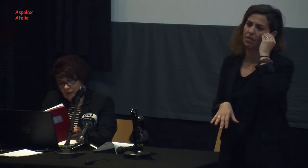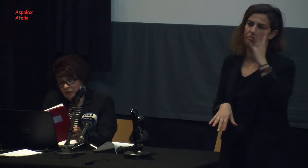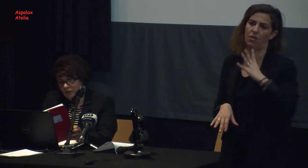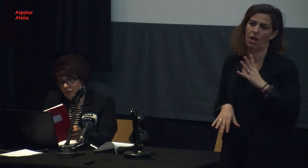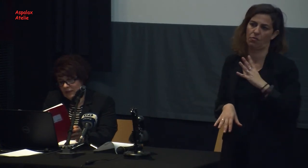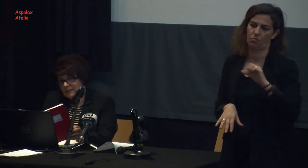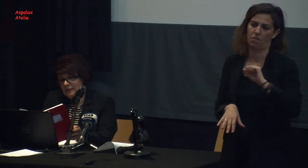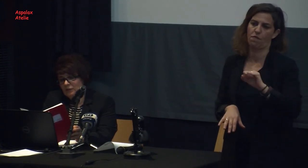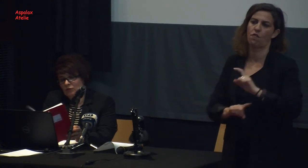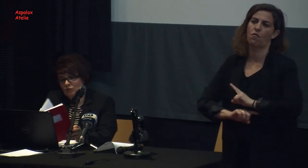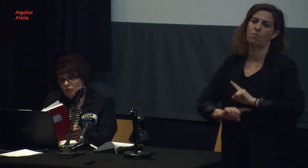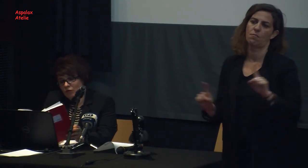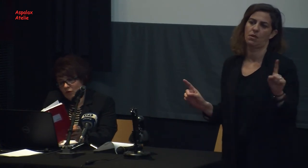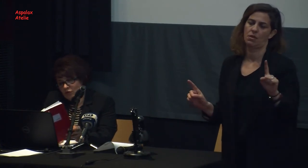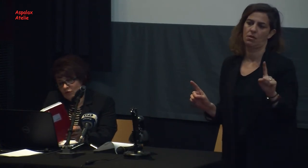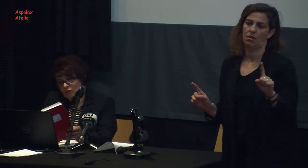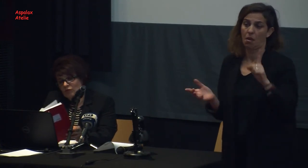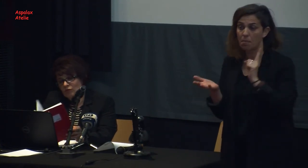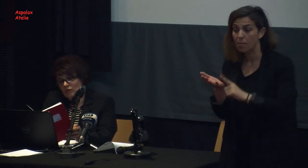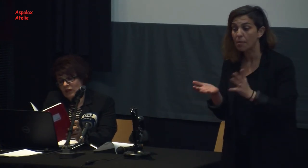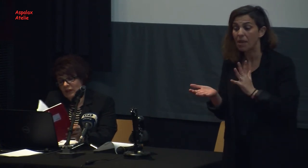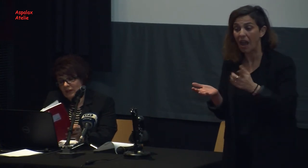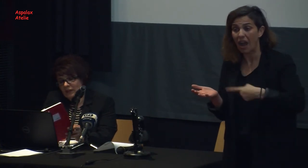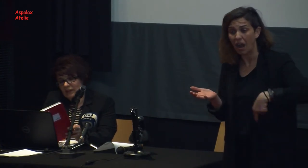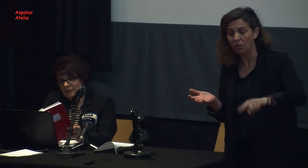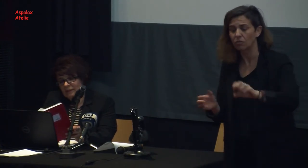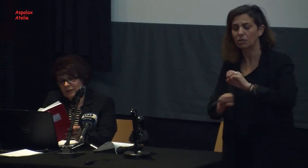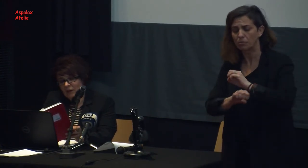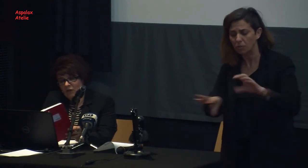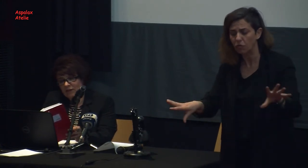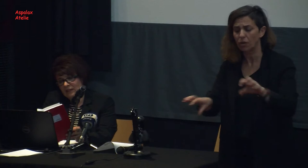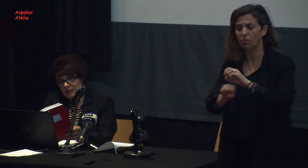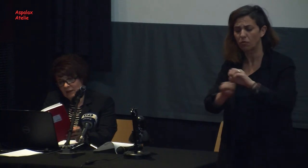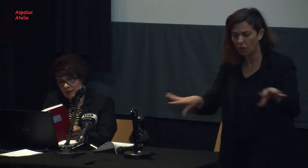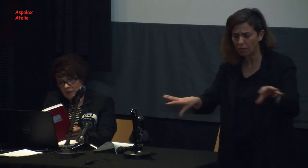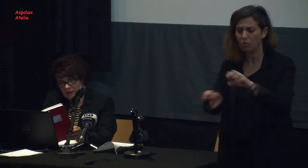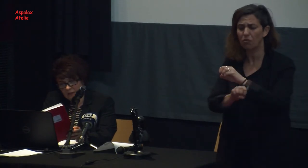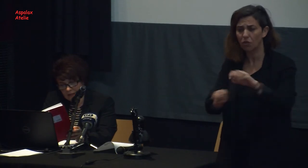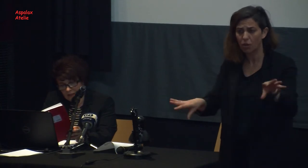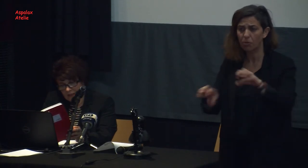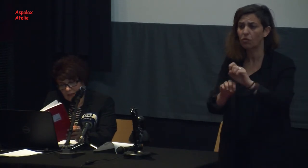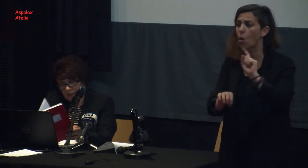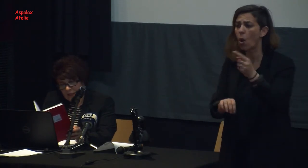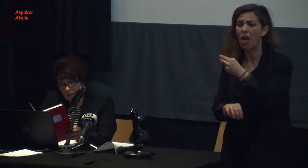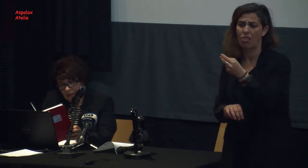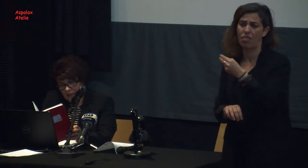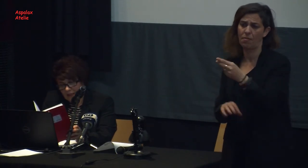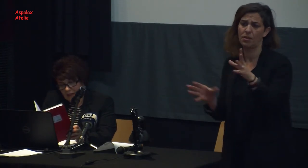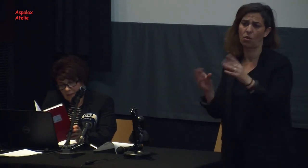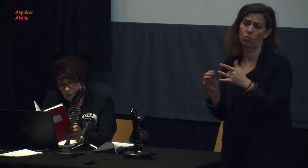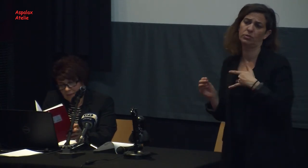η πληροφόρηση του κόσμου για όλα αυτά τα θέματα